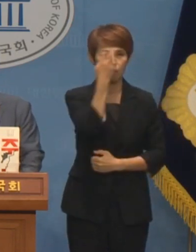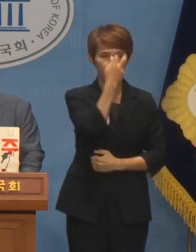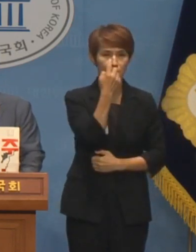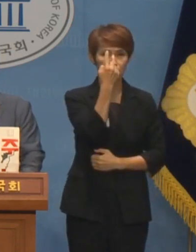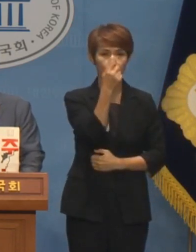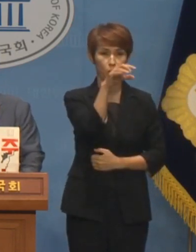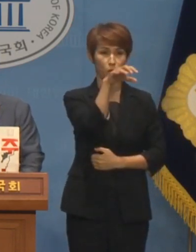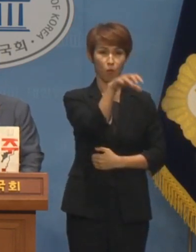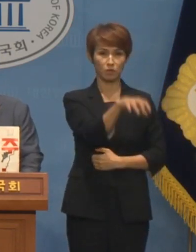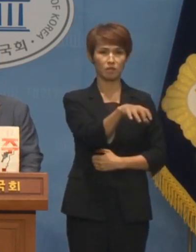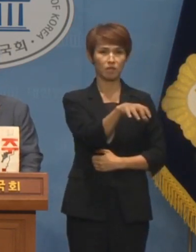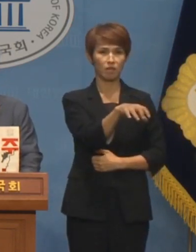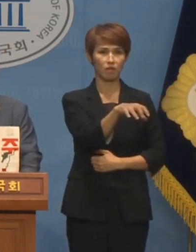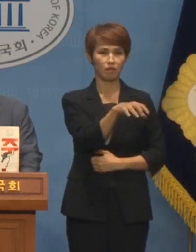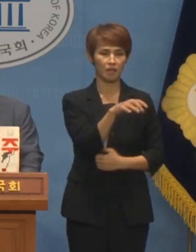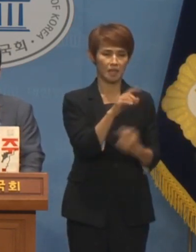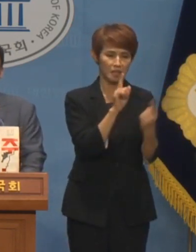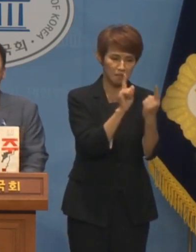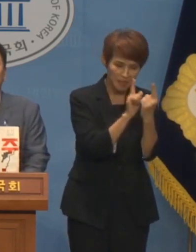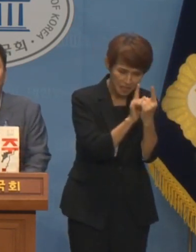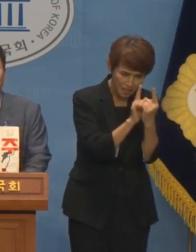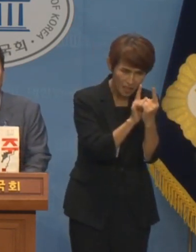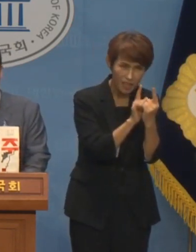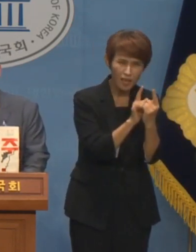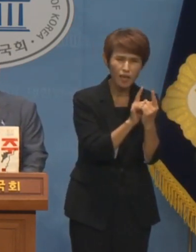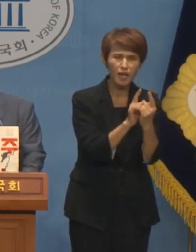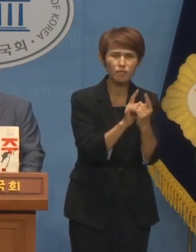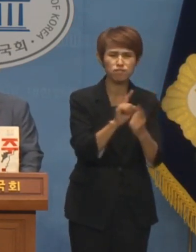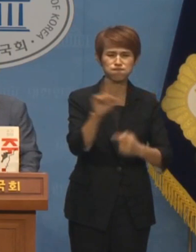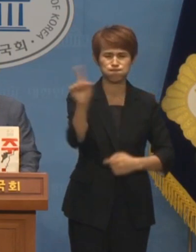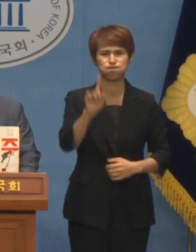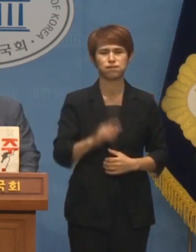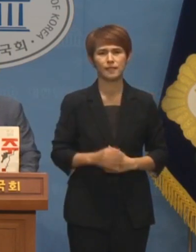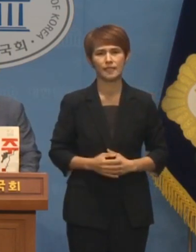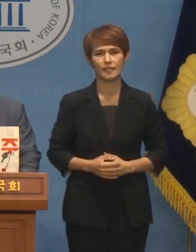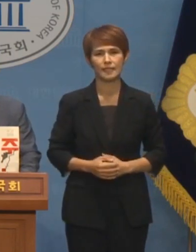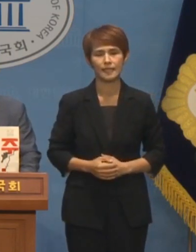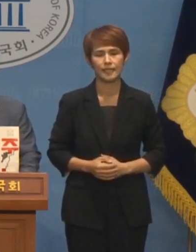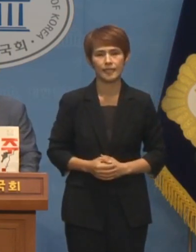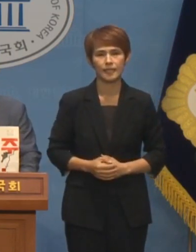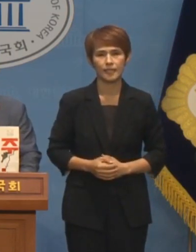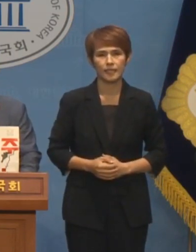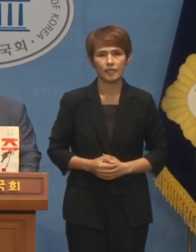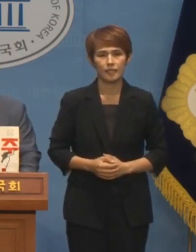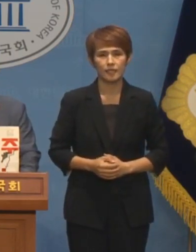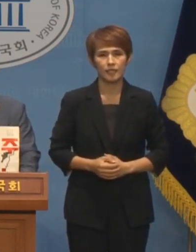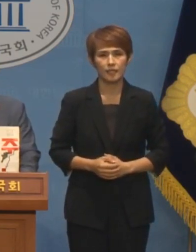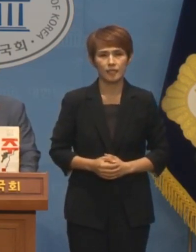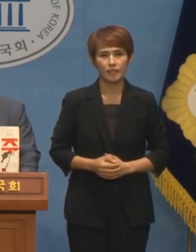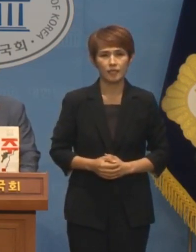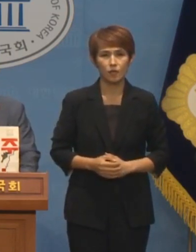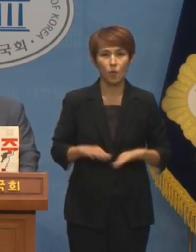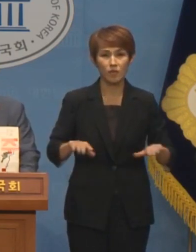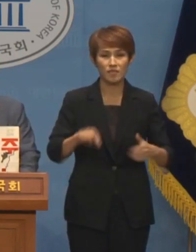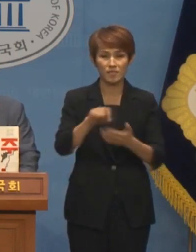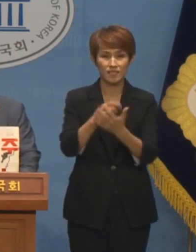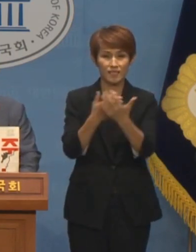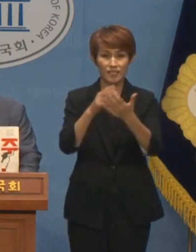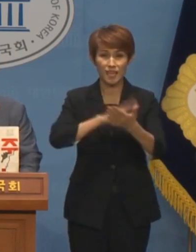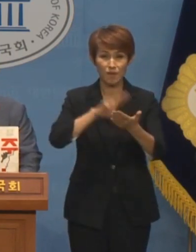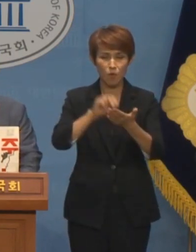가가지고 아련을 하고 오는 이 심각한 사태가 발생했습니다. 오늘 저희들 기자회견 제목이 그래서 김건희